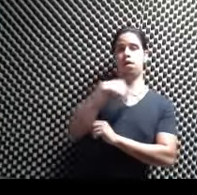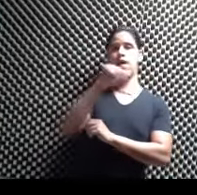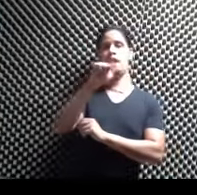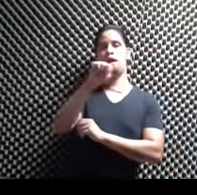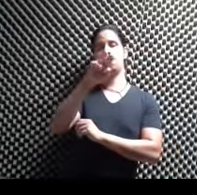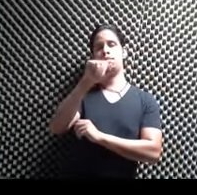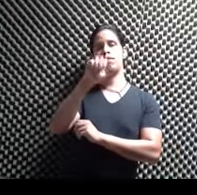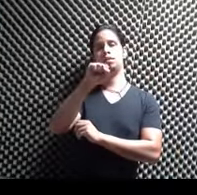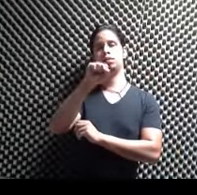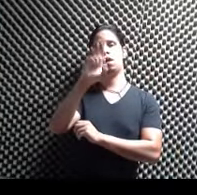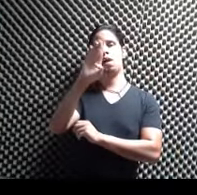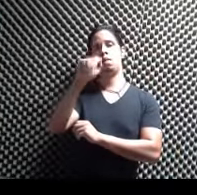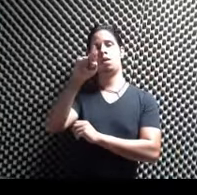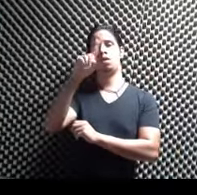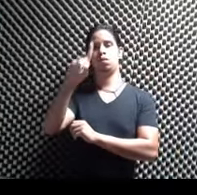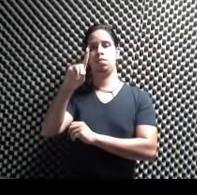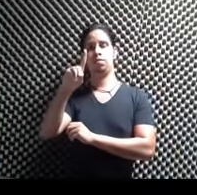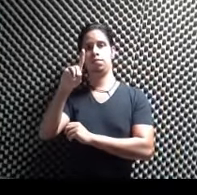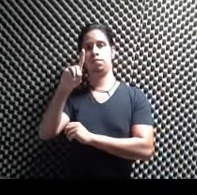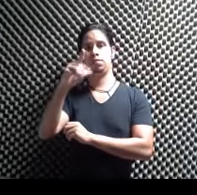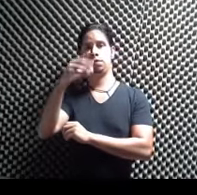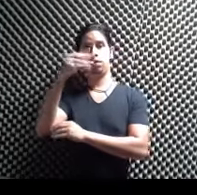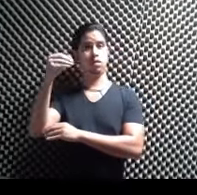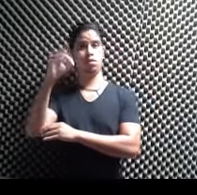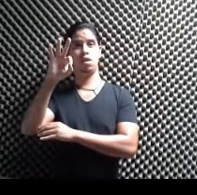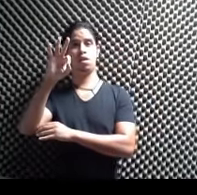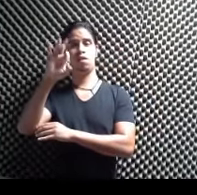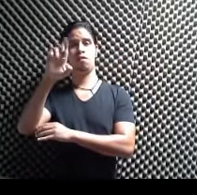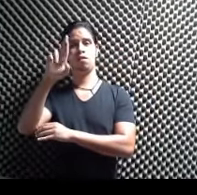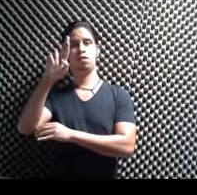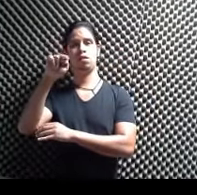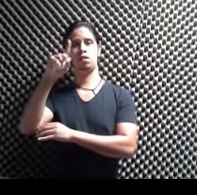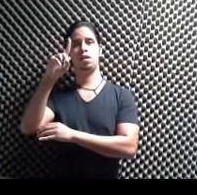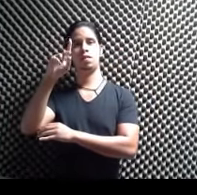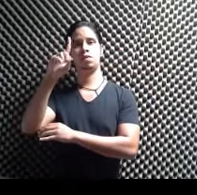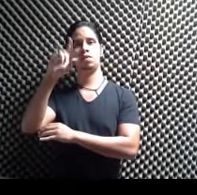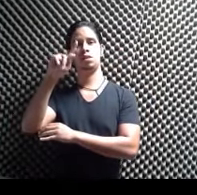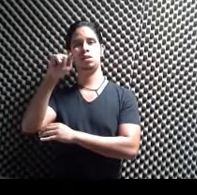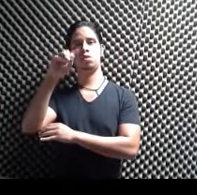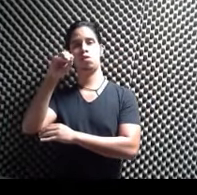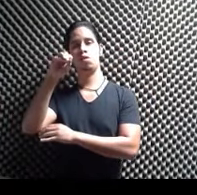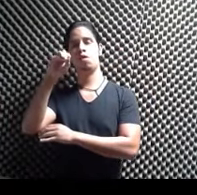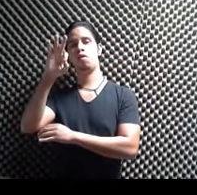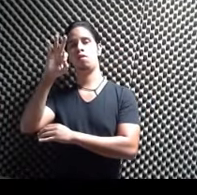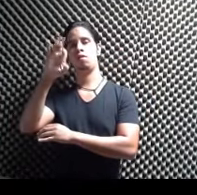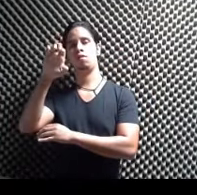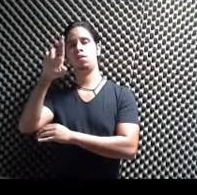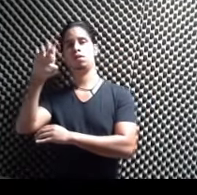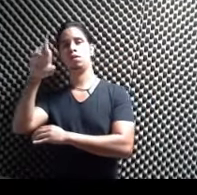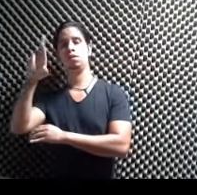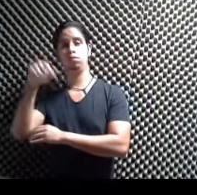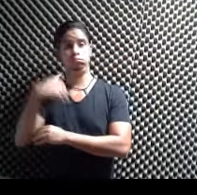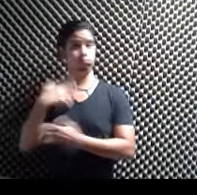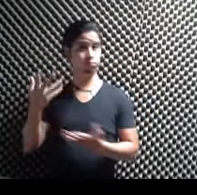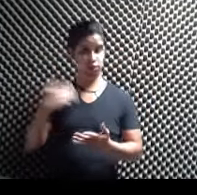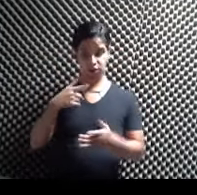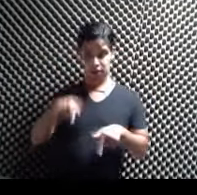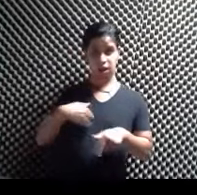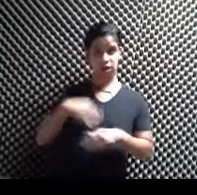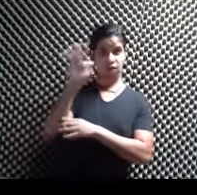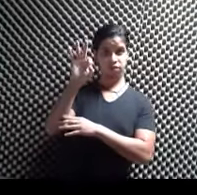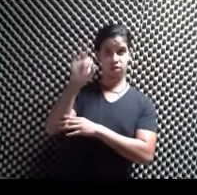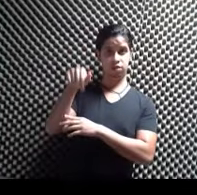Band. Y tenemos también a... Fernandito Ferrer. Ferrer. Así es que... Eso va a ser este